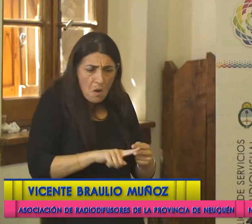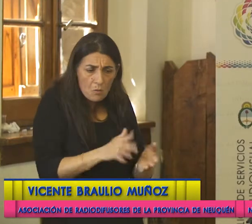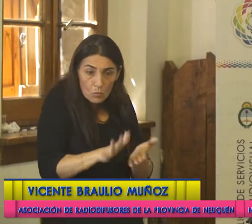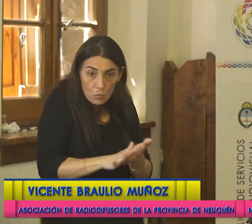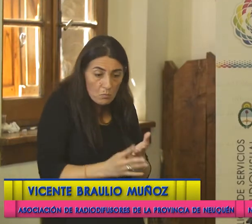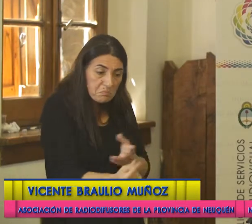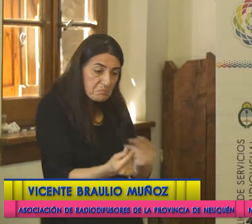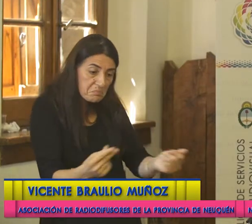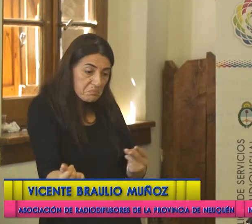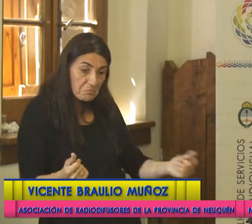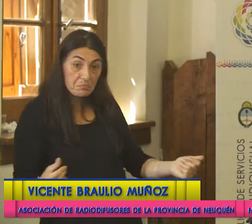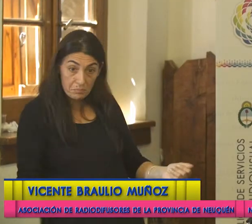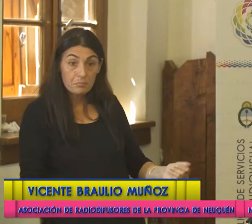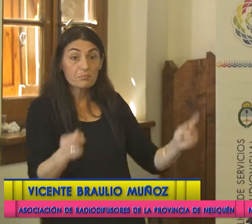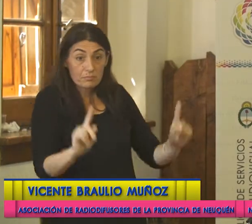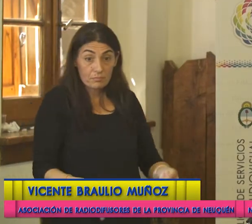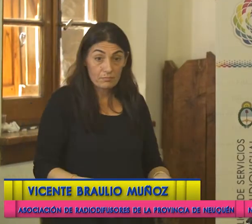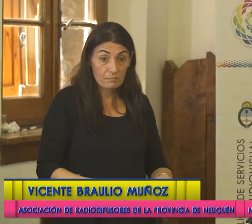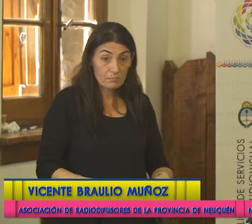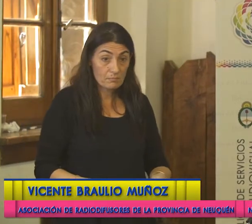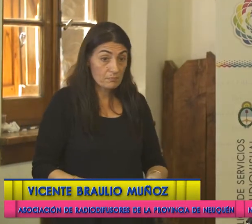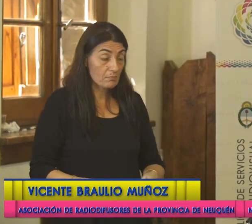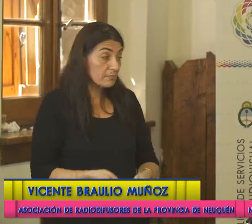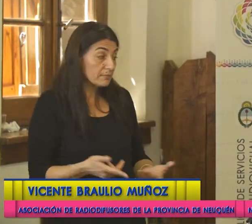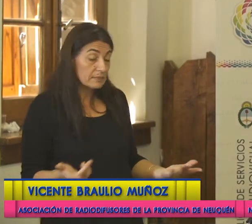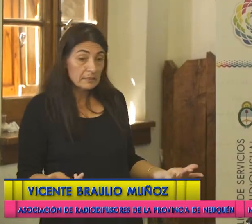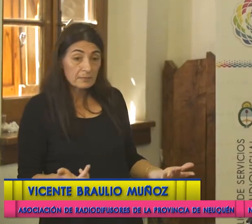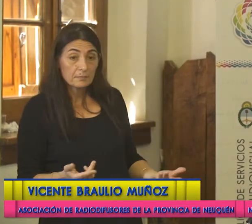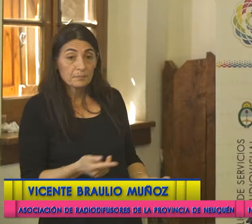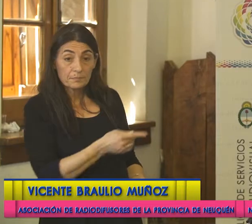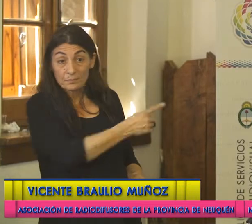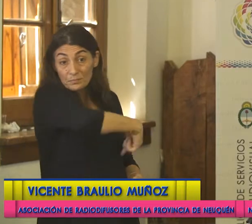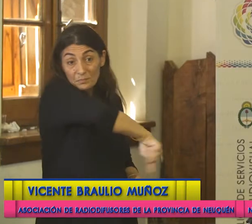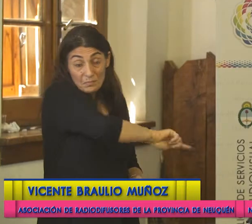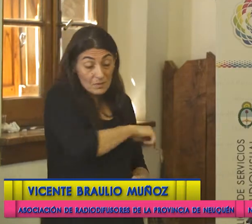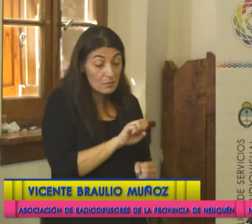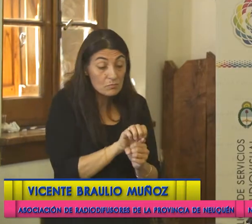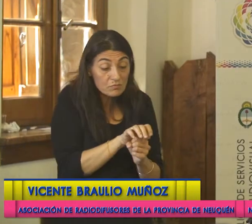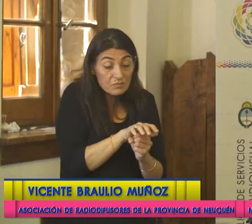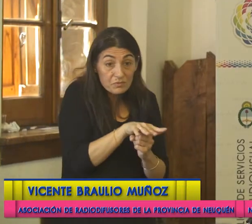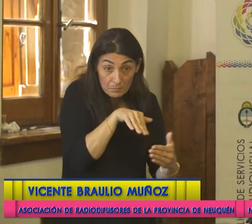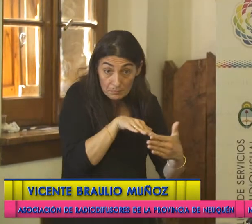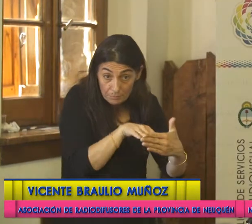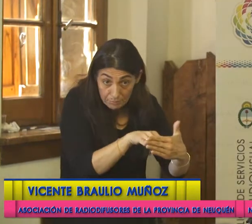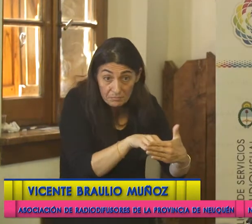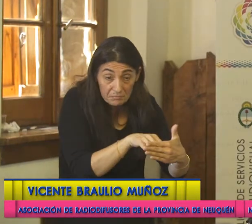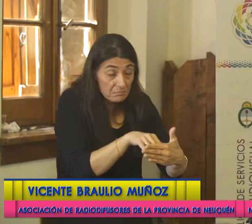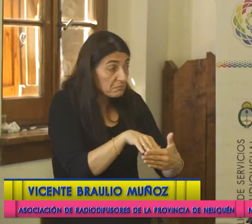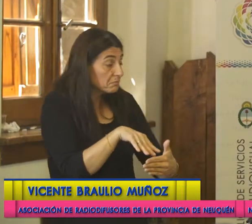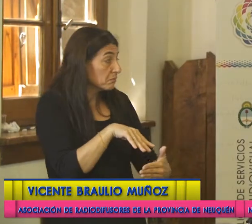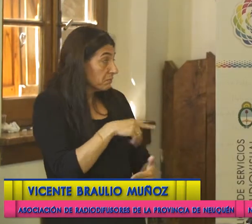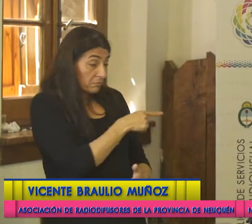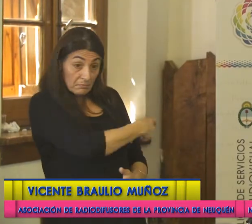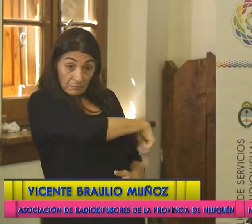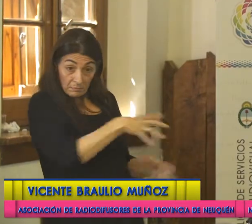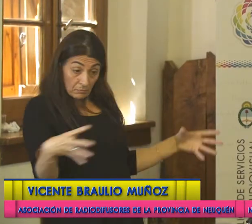instalación y puesta en marcha de todas las emisoras en cambio los radiodifusores de baja potencia en donde nos